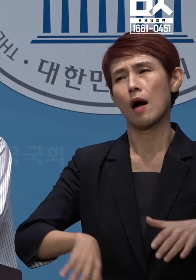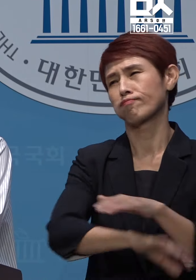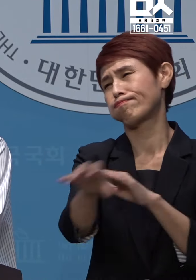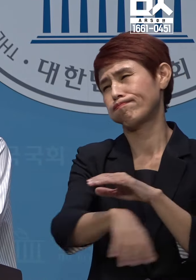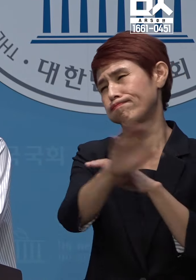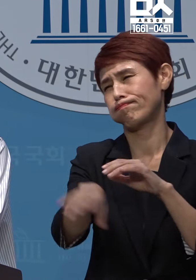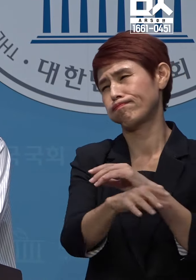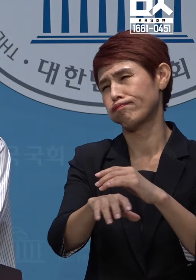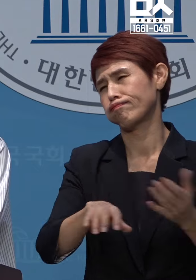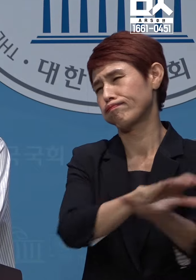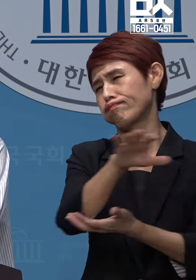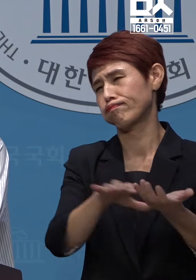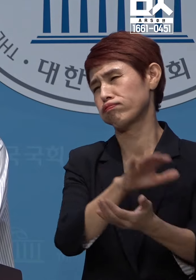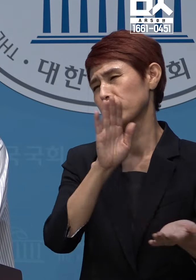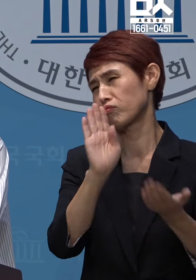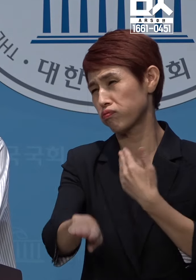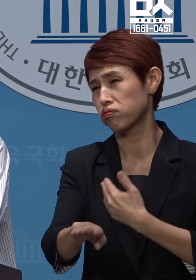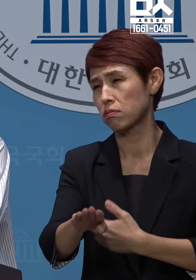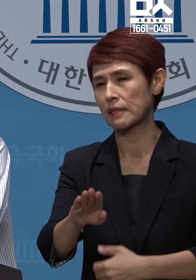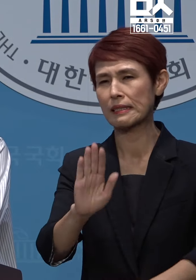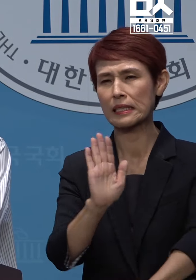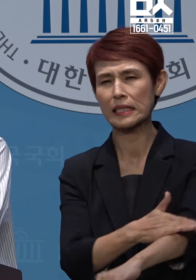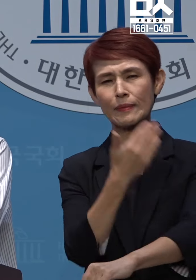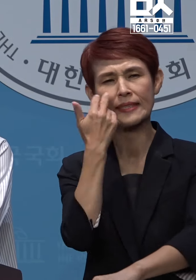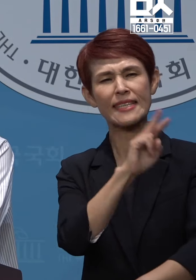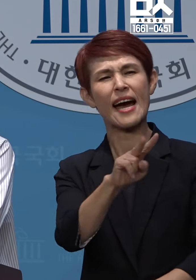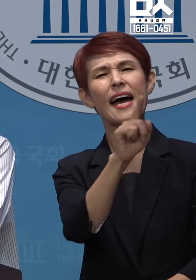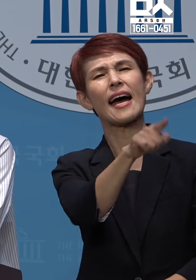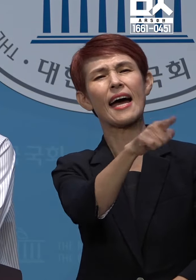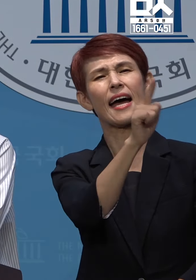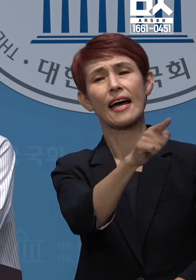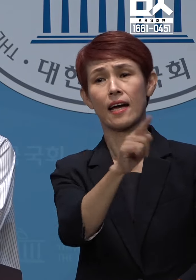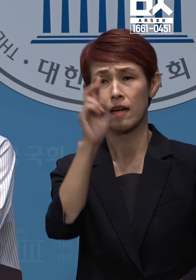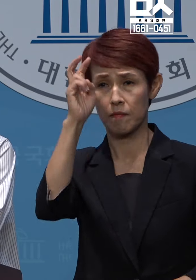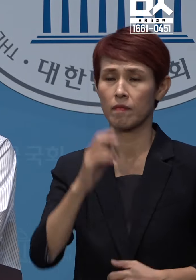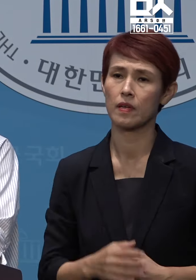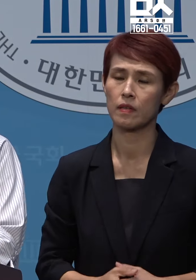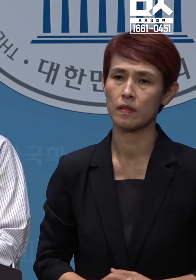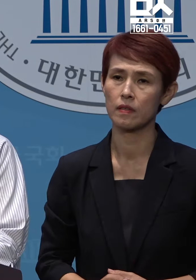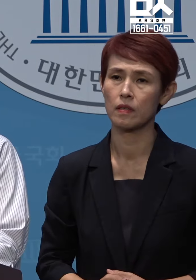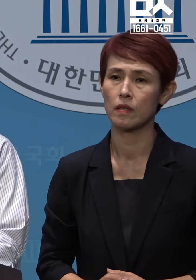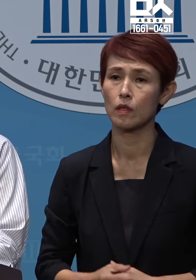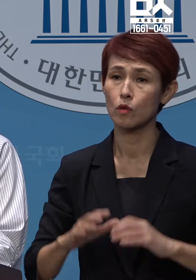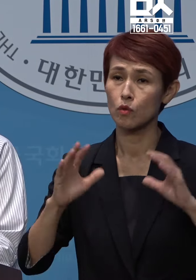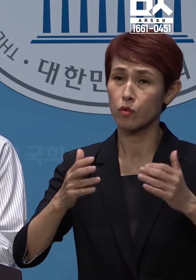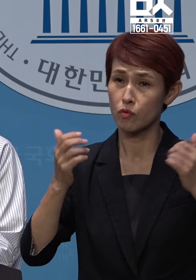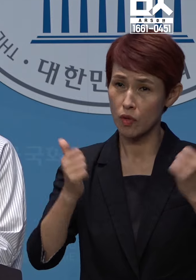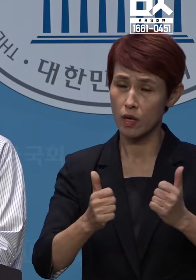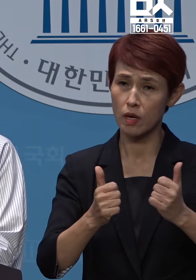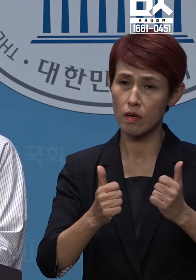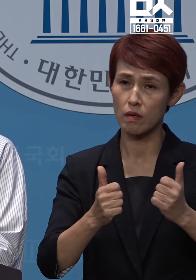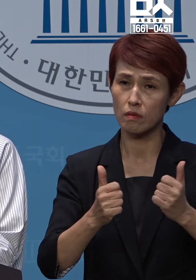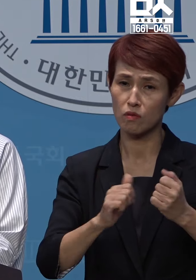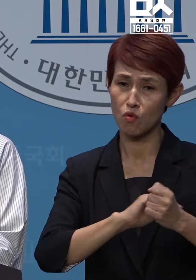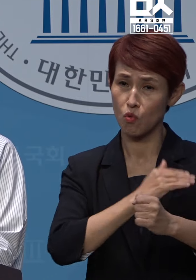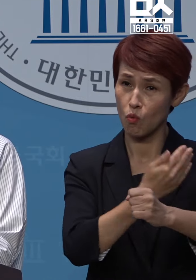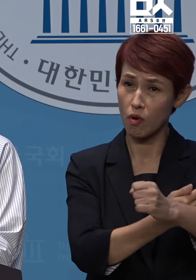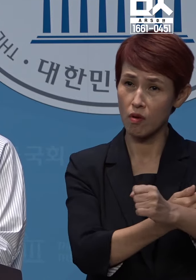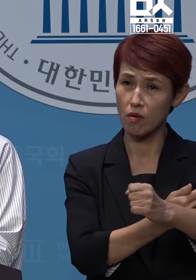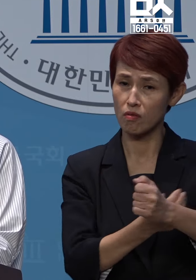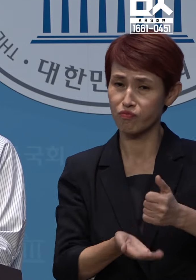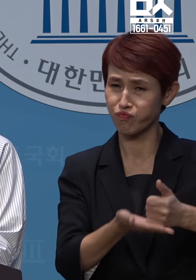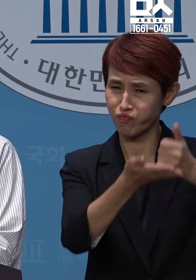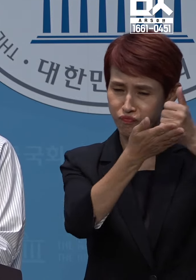나면 야당 탓을 하겠죠 국회의 입법권을 존중할 생각이 없는